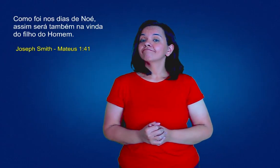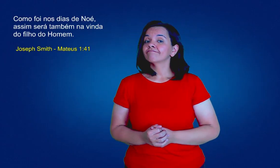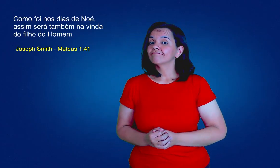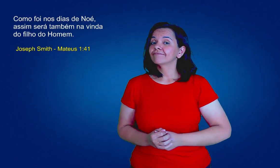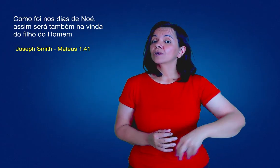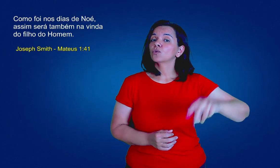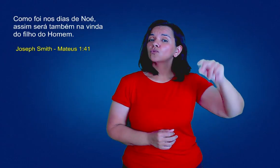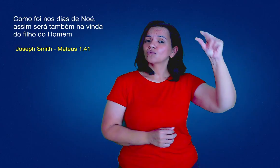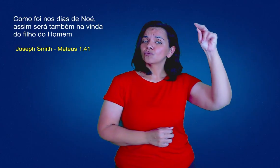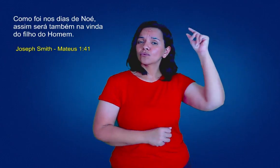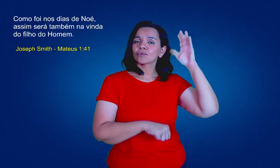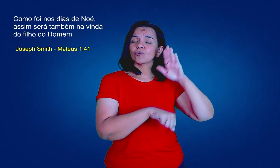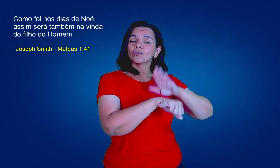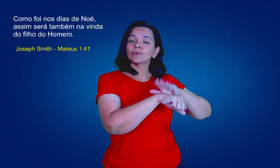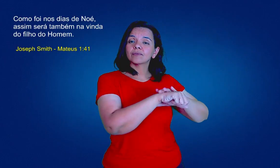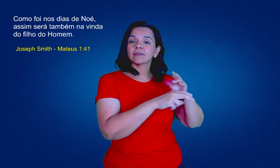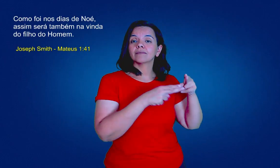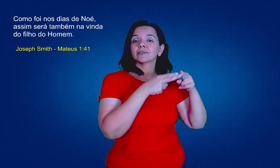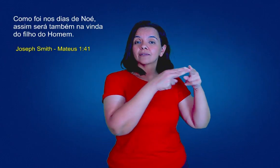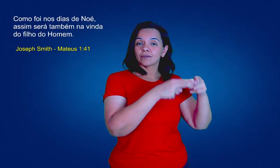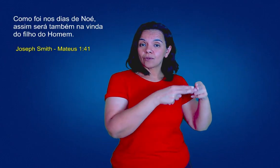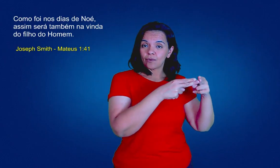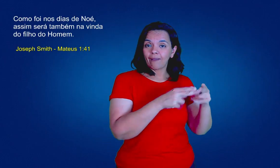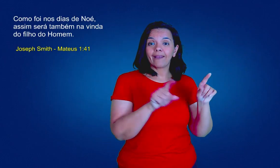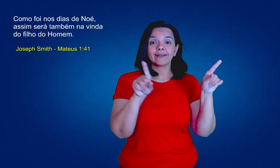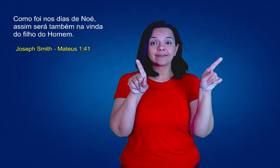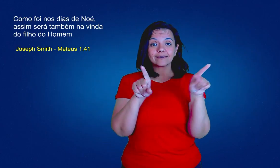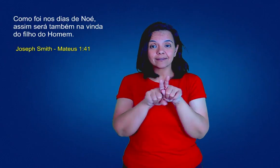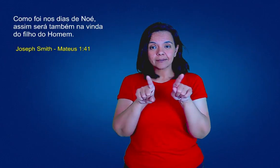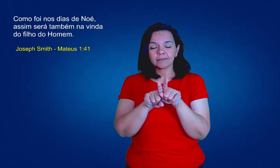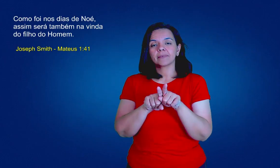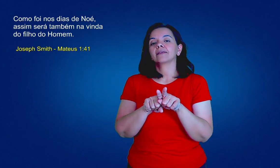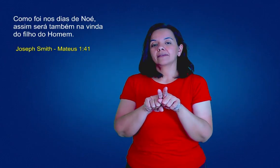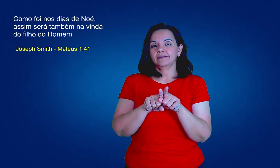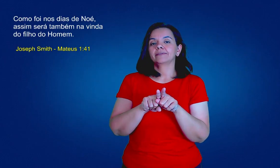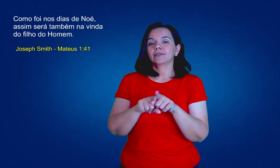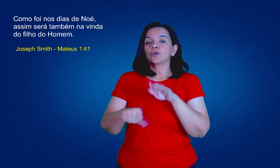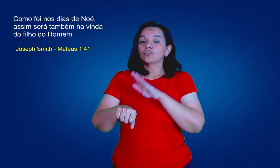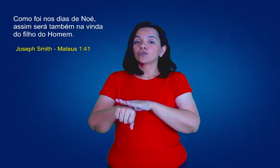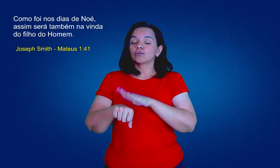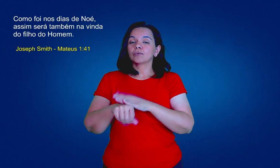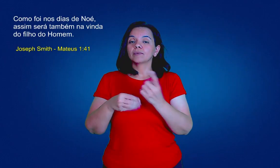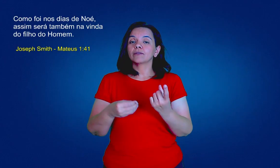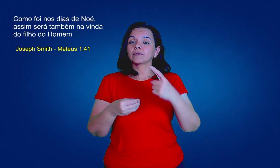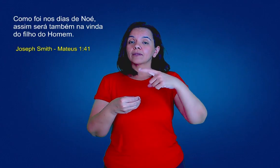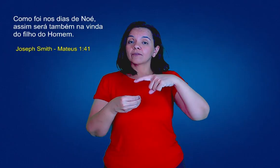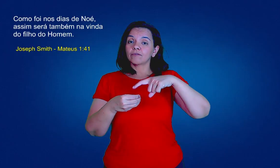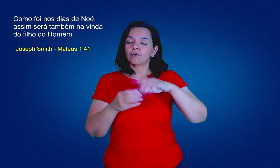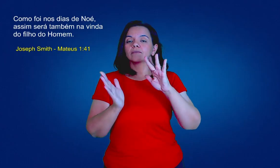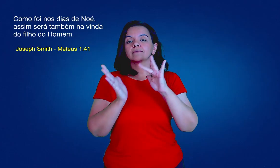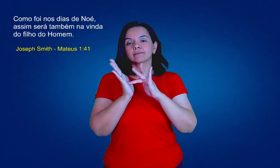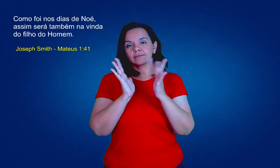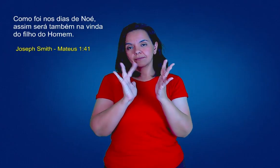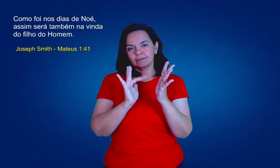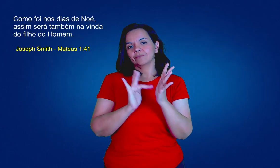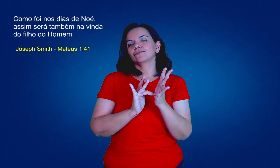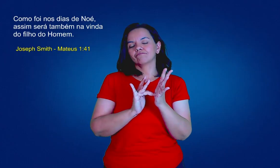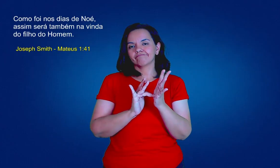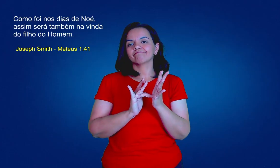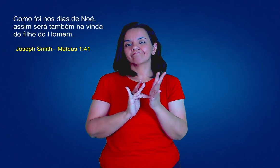detalhe o significado dela. Então, disse o quê? Que na época de Noé, assim como foi nessa época, também será